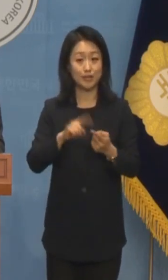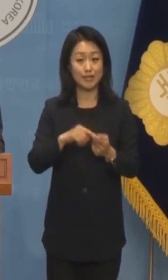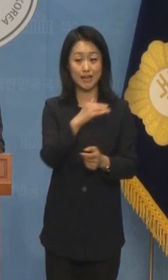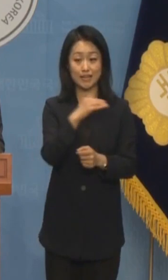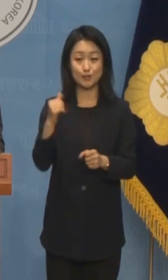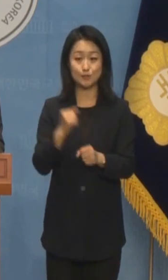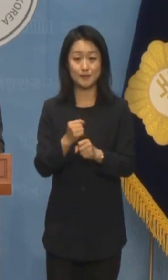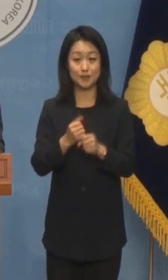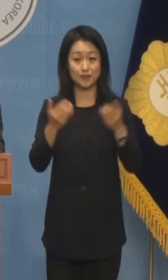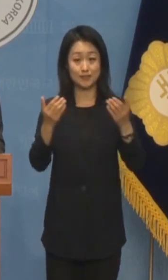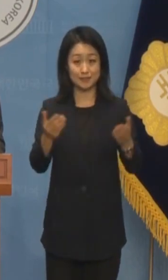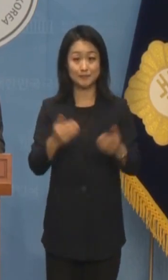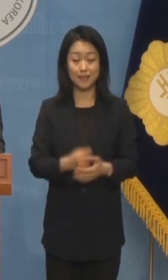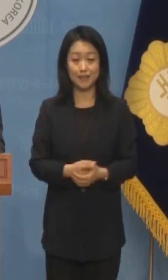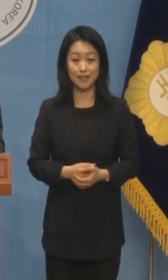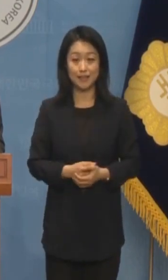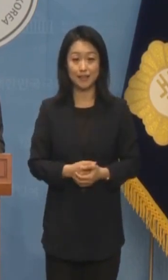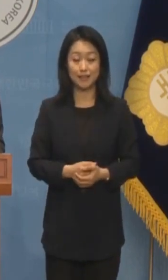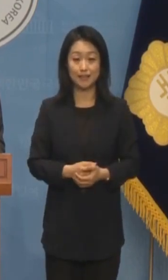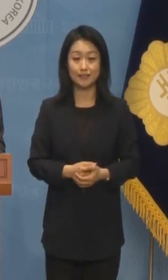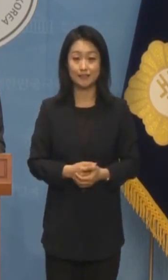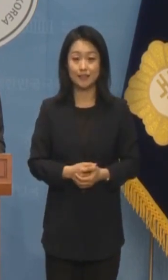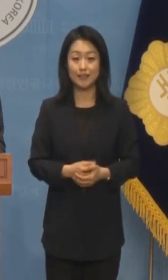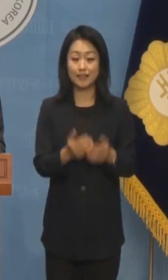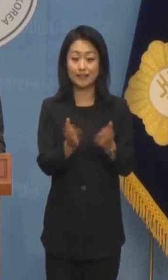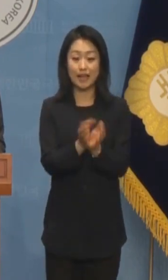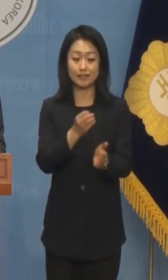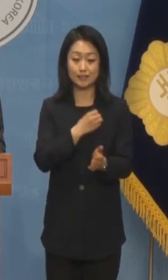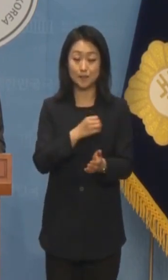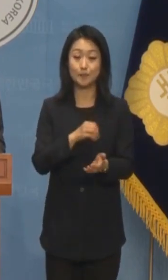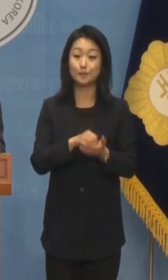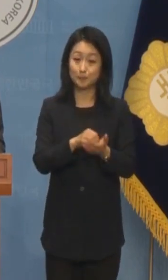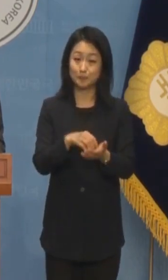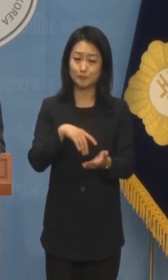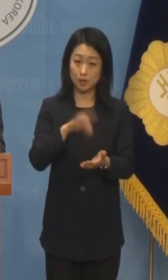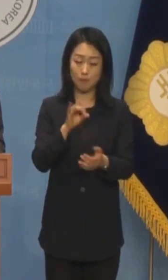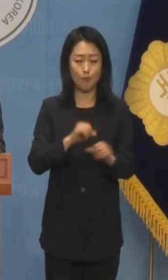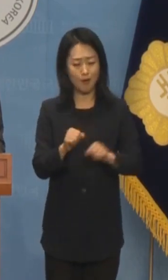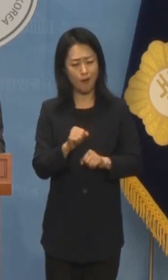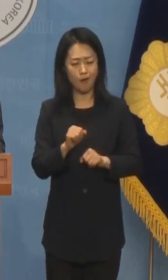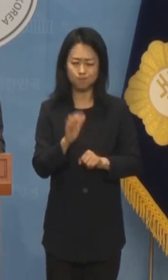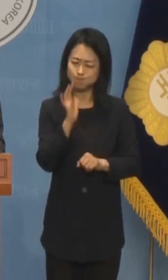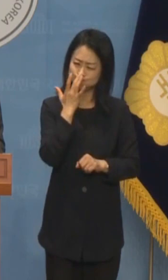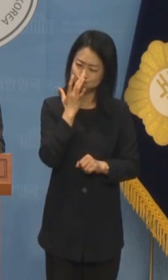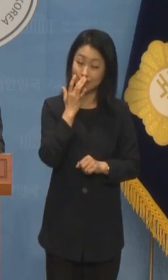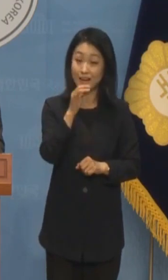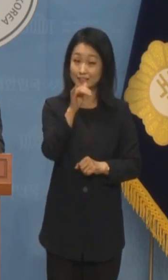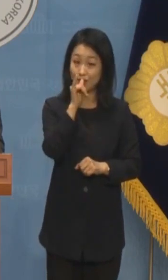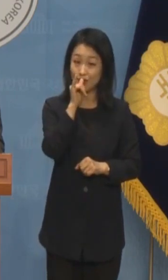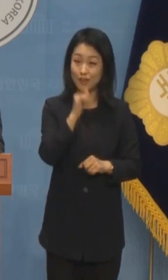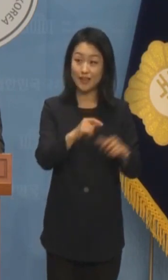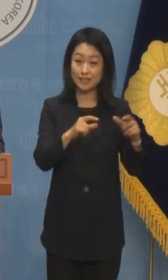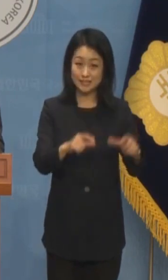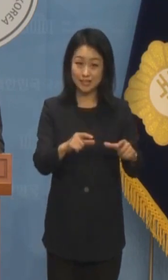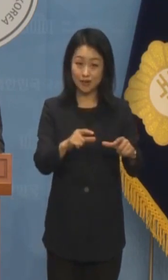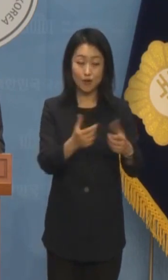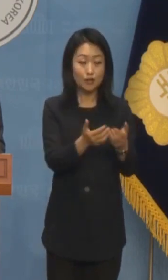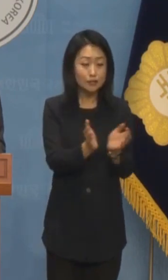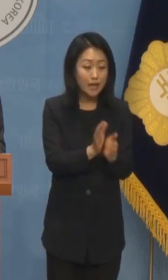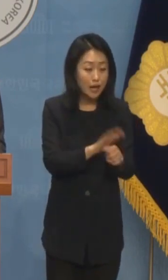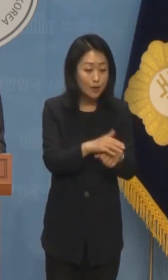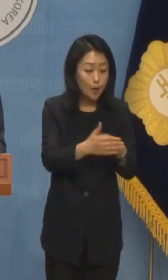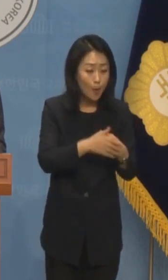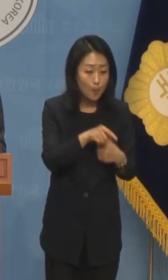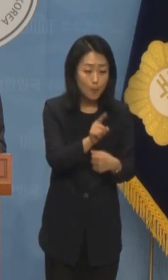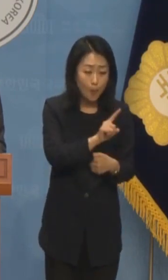제공할 것입니다. 처음 접하는 당 활동에 대해 어려움이 많을 것입니다. 지역 당협은 무엇이고